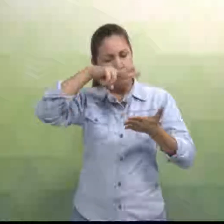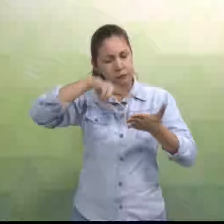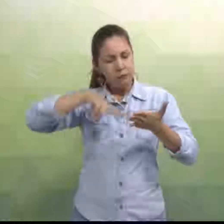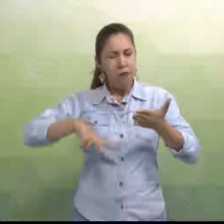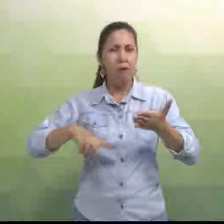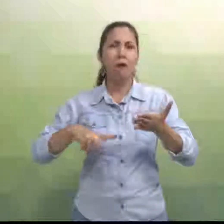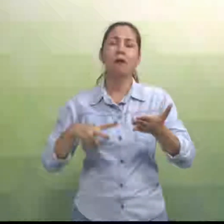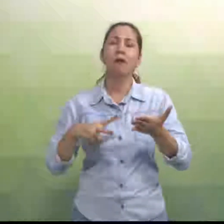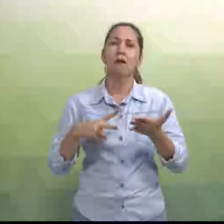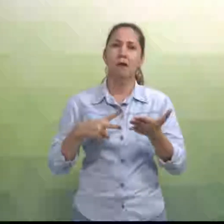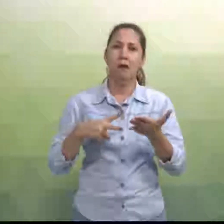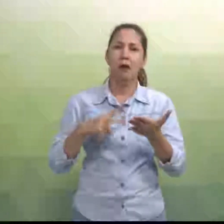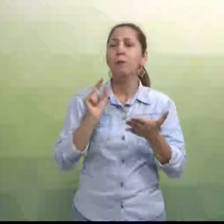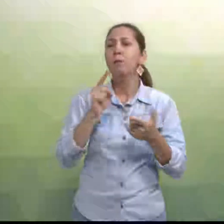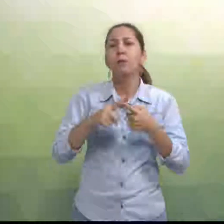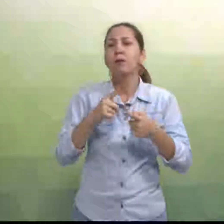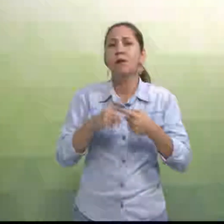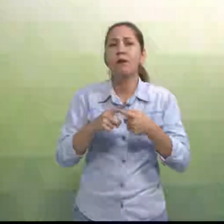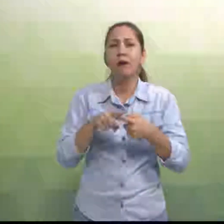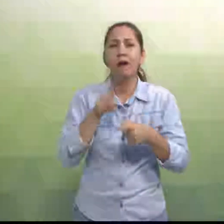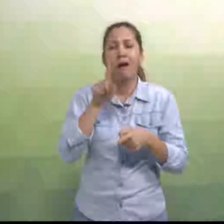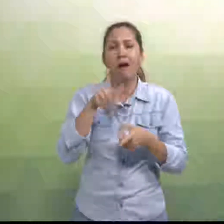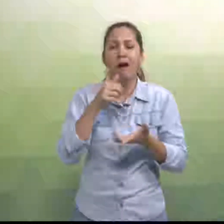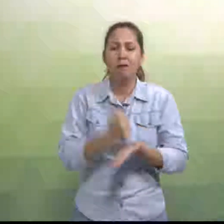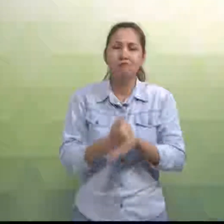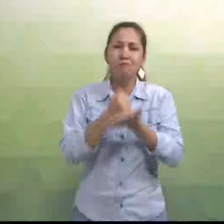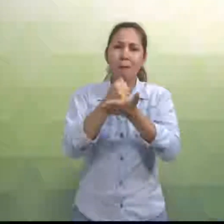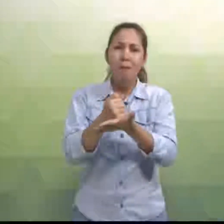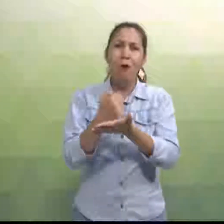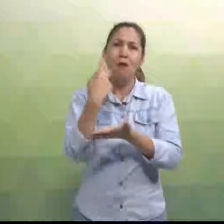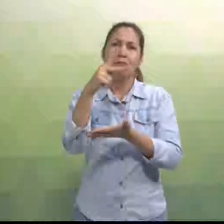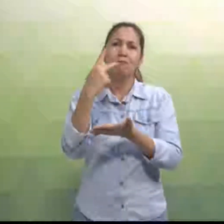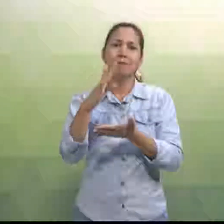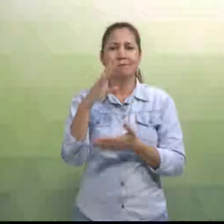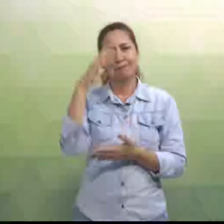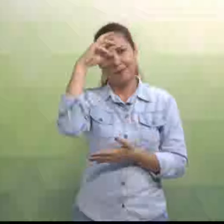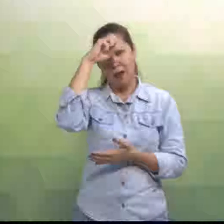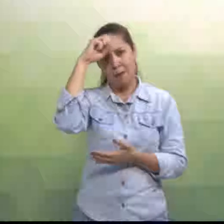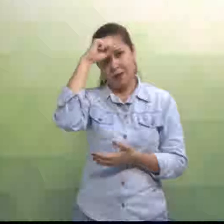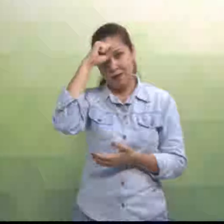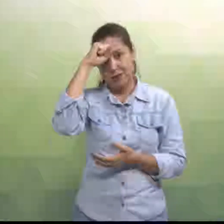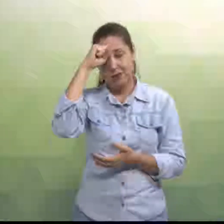interessante que vocês leiam esses dois materiais para que possam embasar o seu aprendizado,